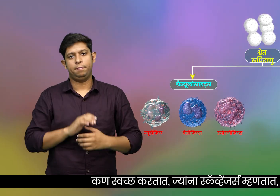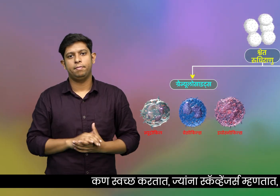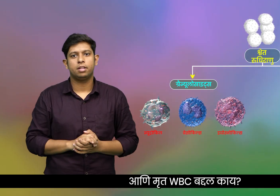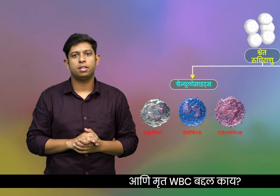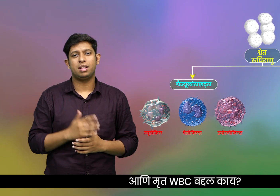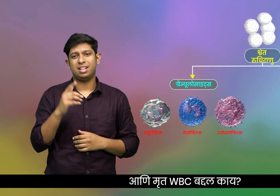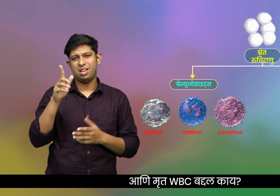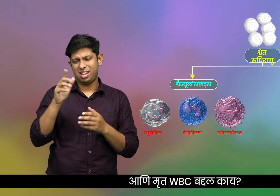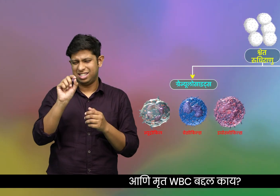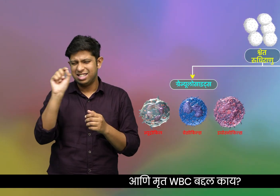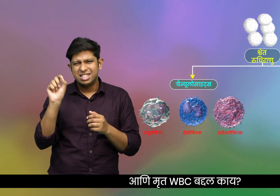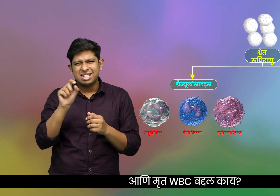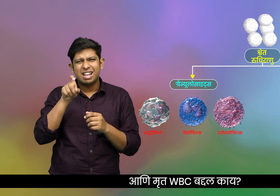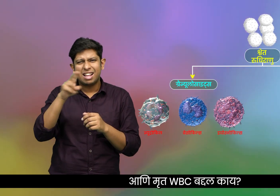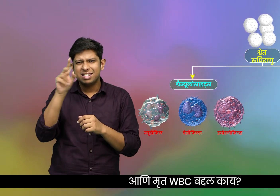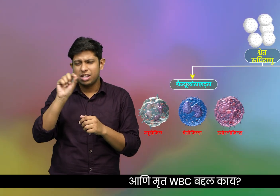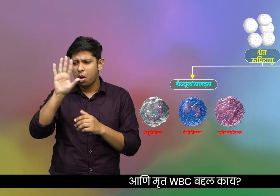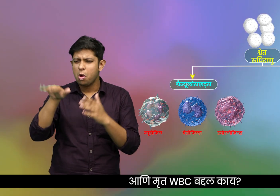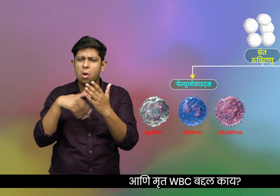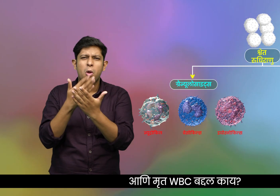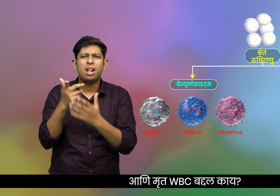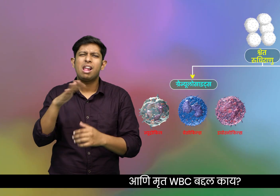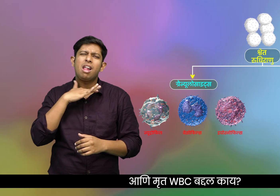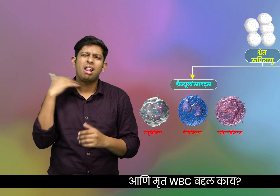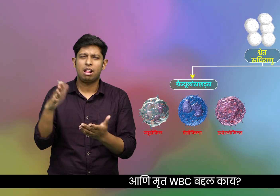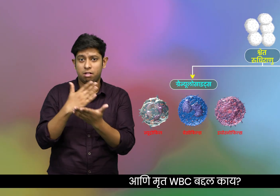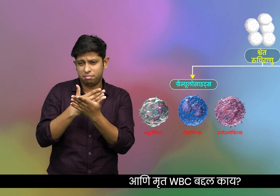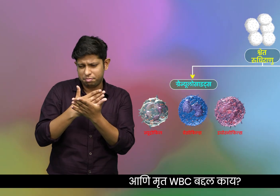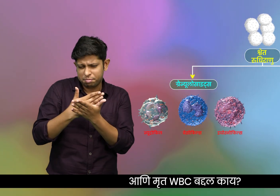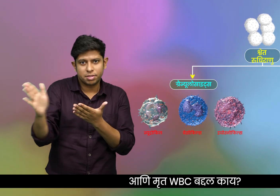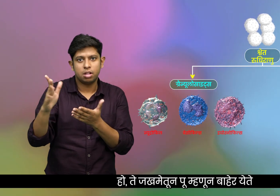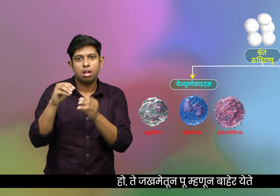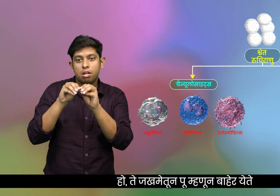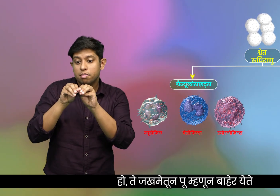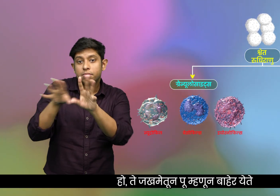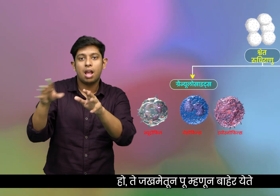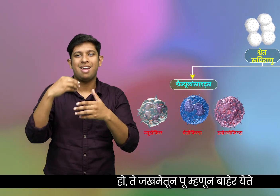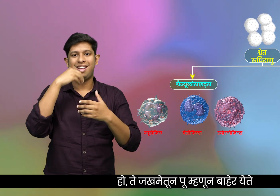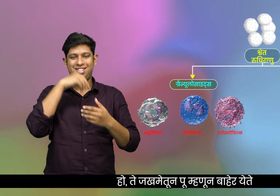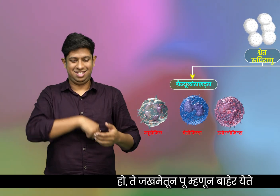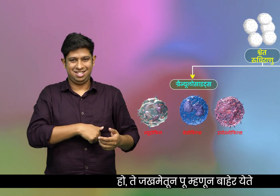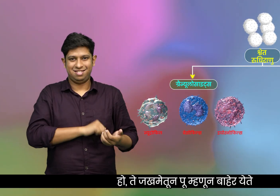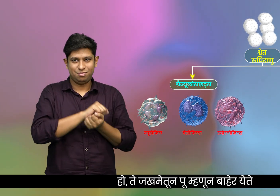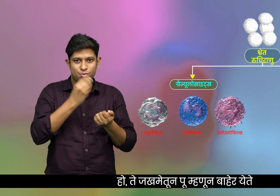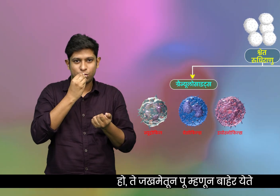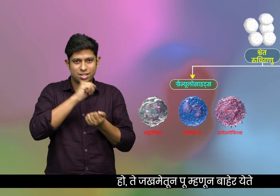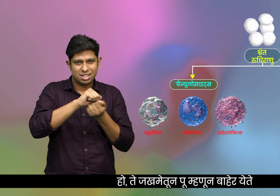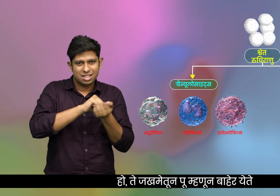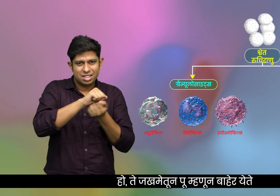म्हणतात. आणि मृत डब्ल्यूबीसी बद्दल काय? हो, ते जखमेतून